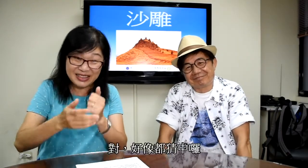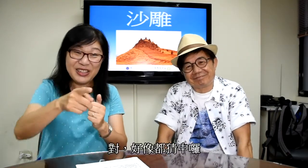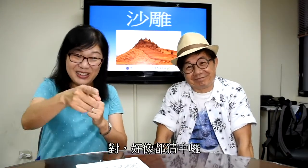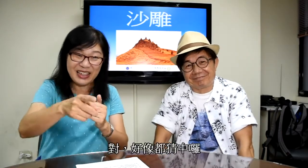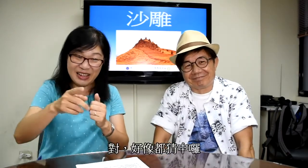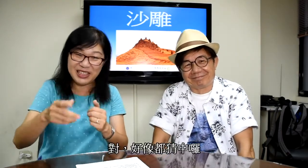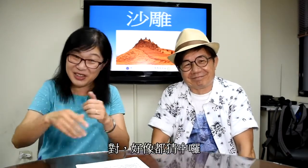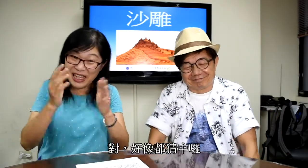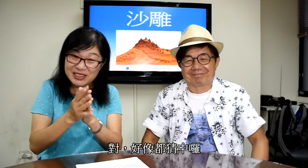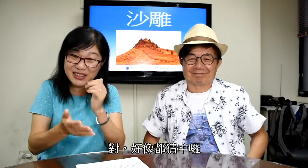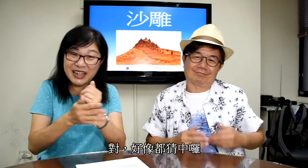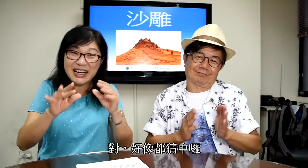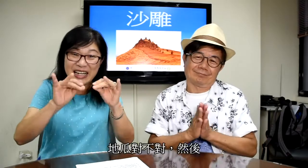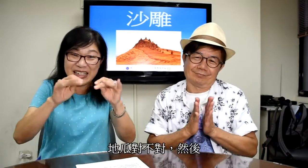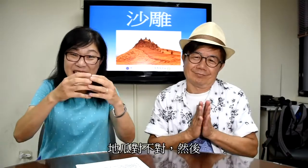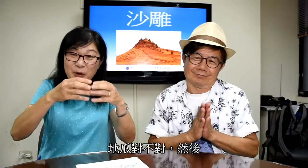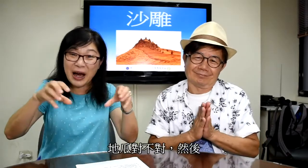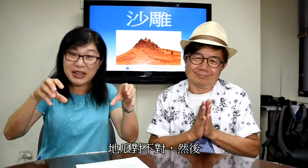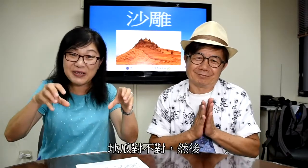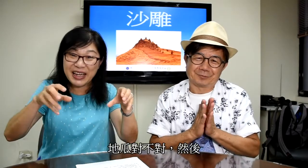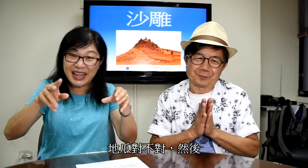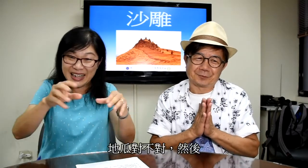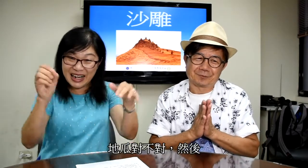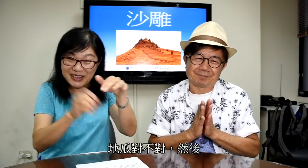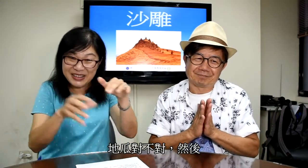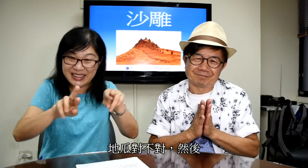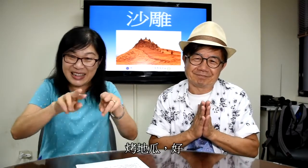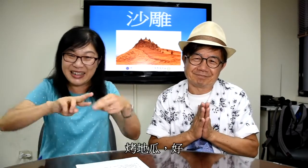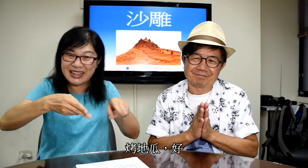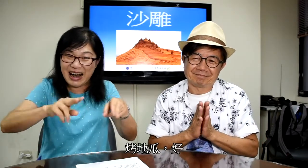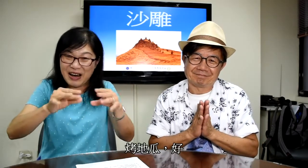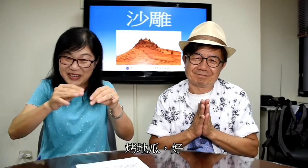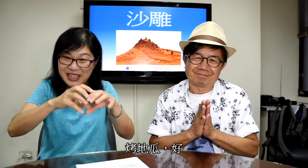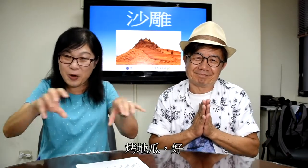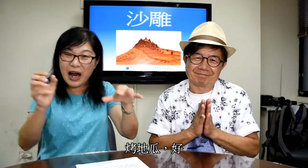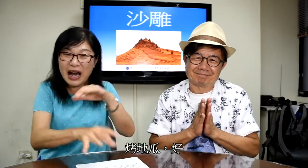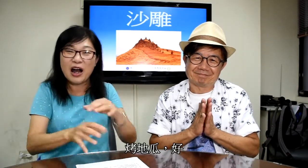对，好像都猜中哦，地瓜对不对？然后烤地瓜，好，